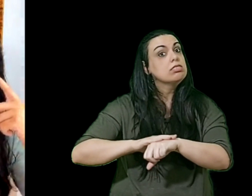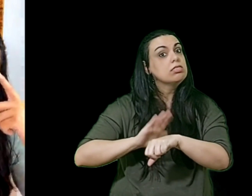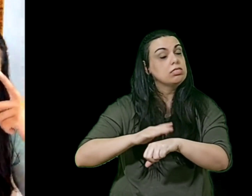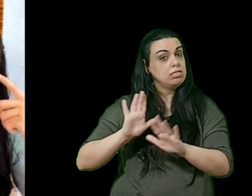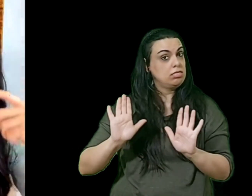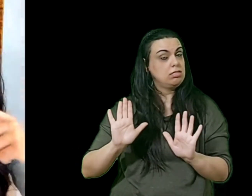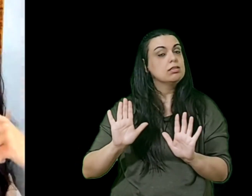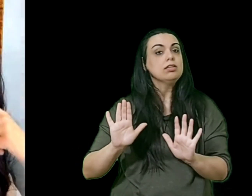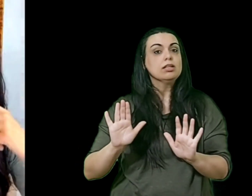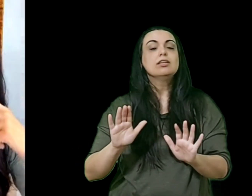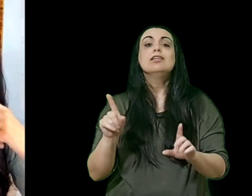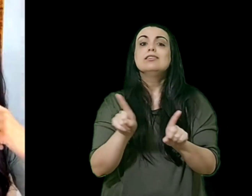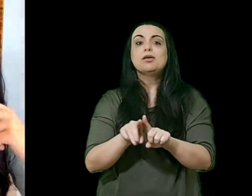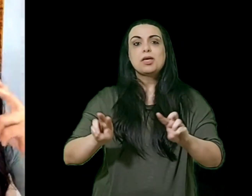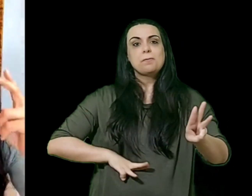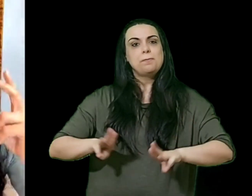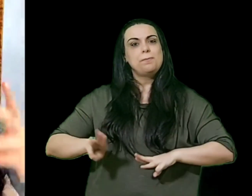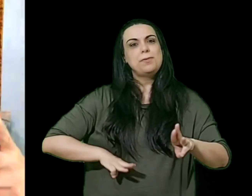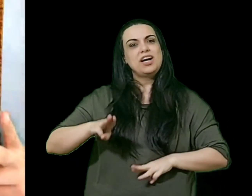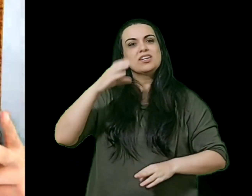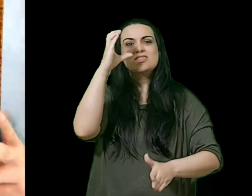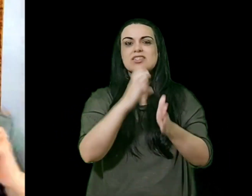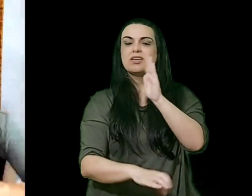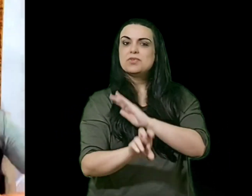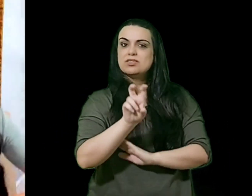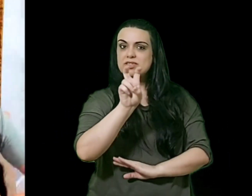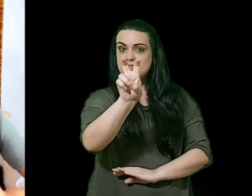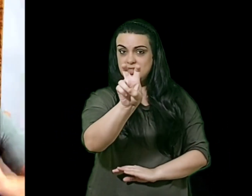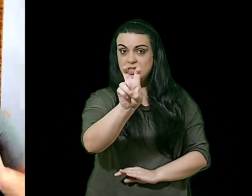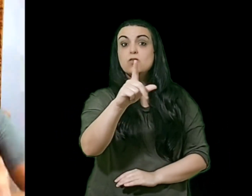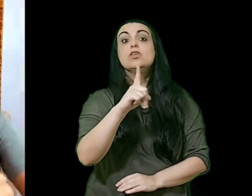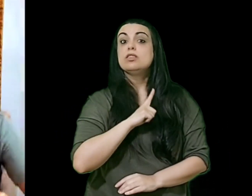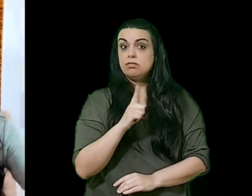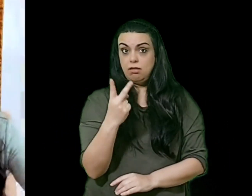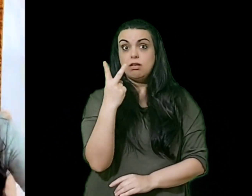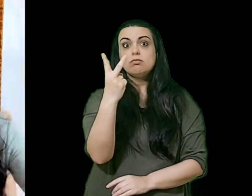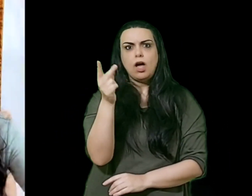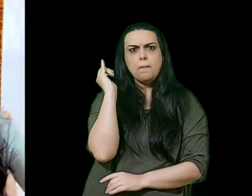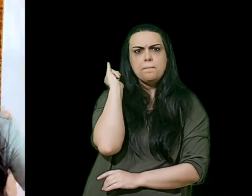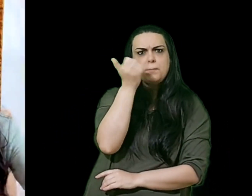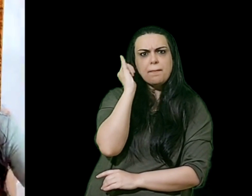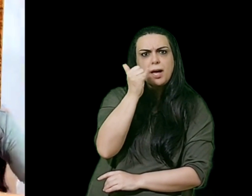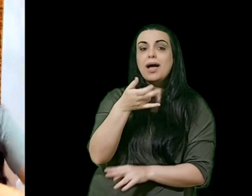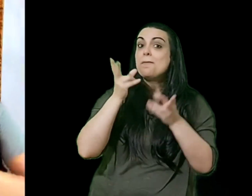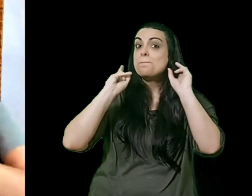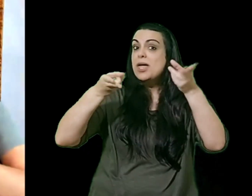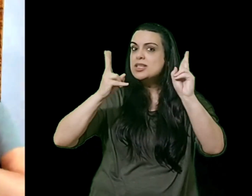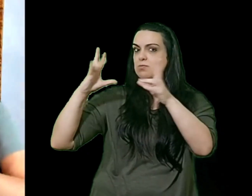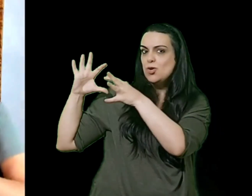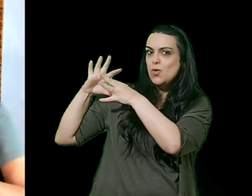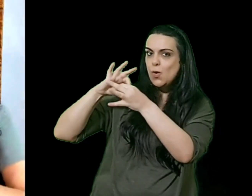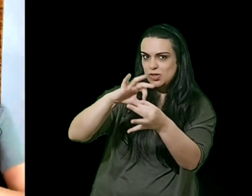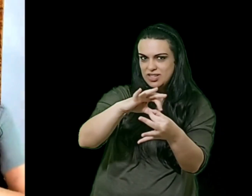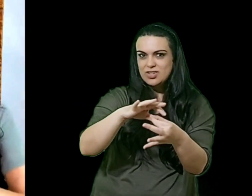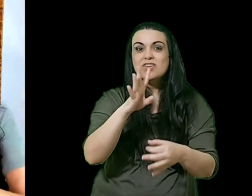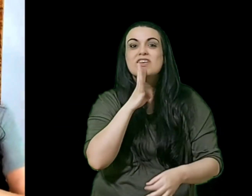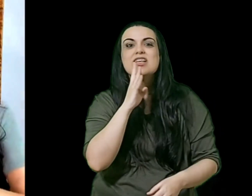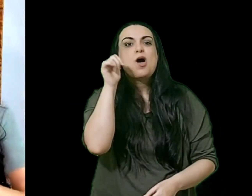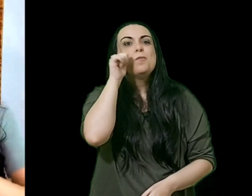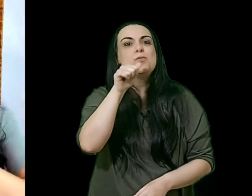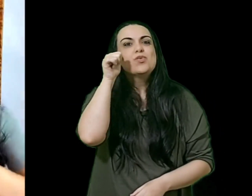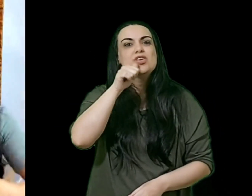veio em mente Marcos capítulo de número 5. Ali nós temos duas narrativas no mesmo contexto. A mulher do fluxo de